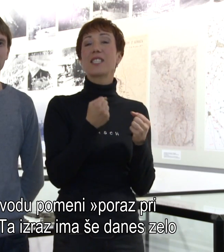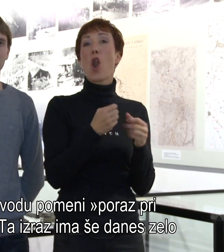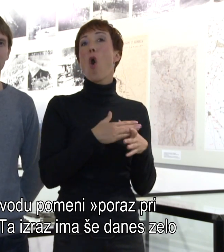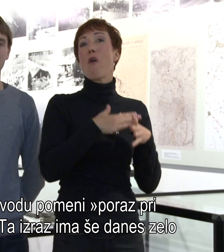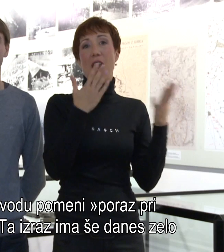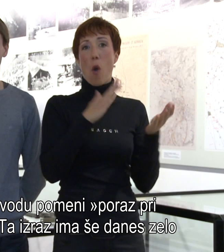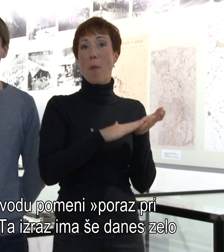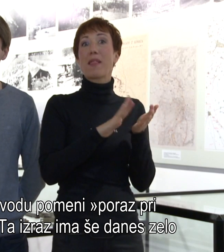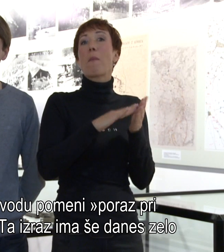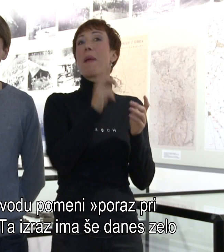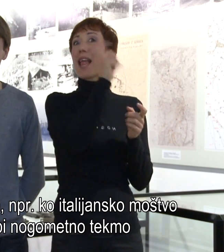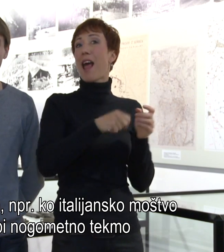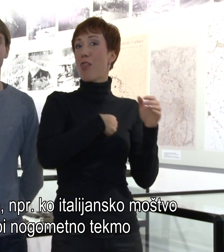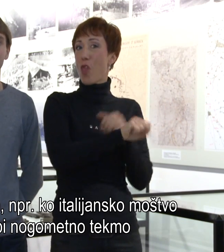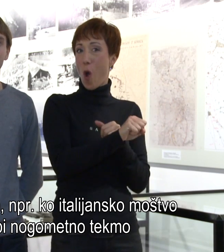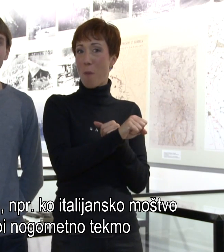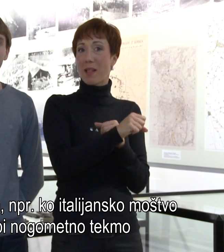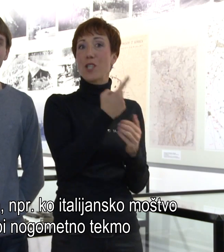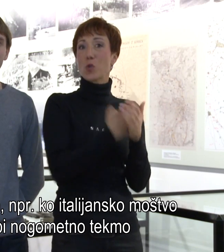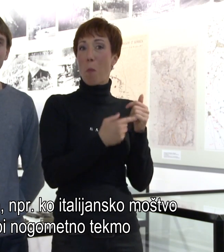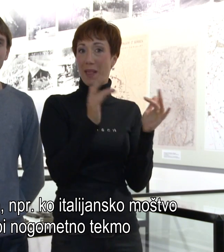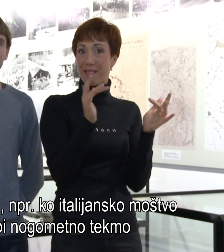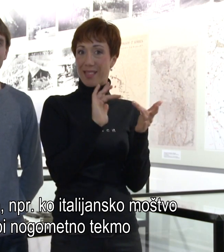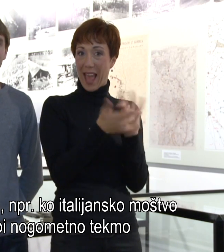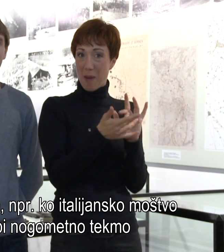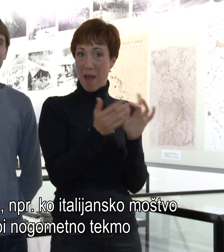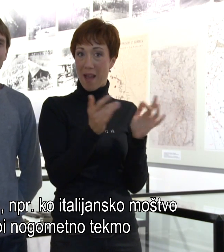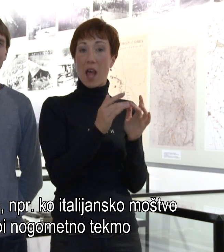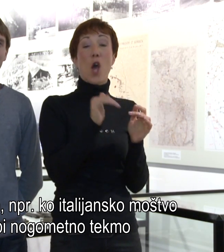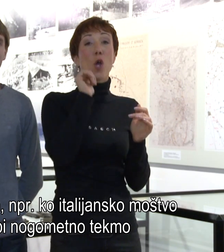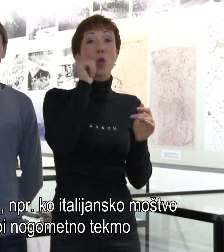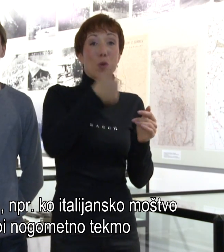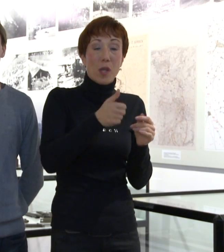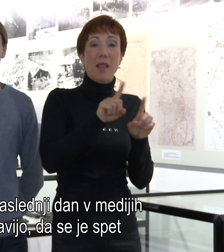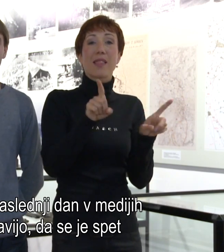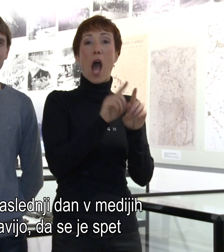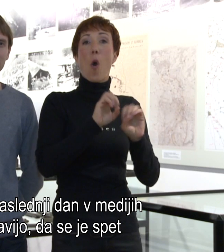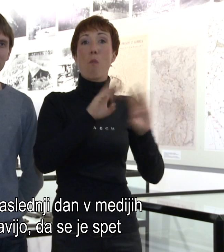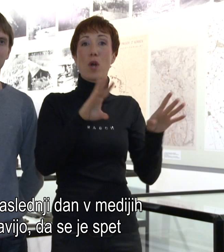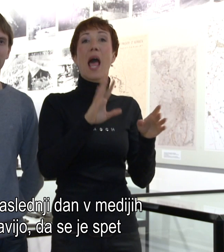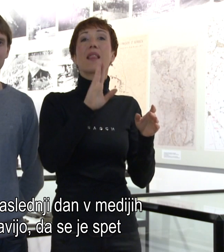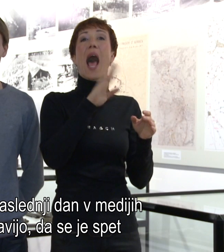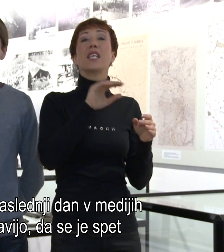izgubi nogometno tekmo, na primer, v medijih takoj naslednji dan, da se je zgodil spet poraz pri Kobaridu.